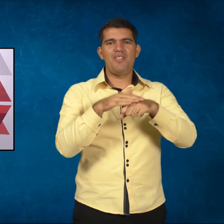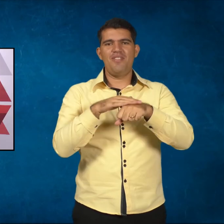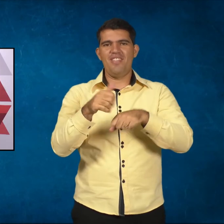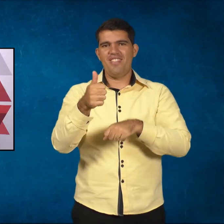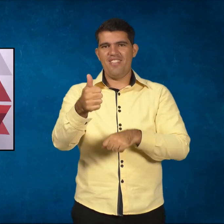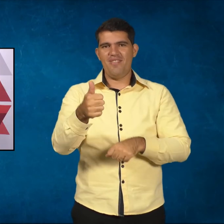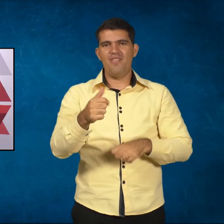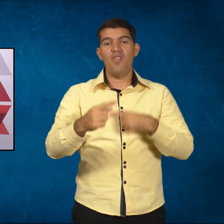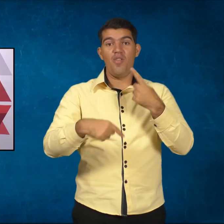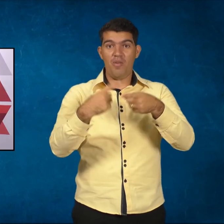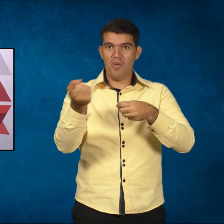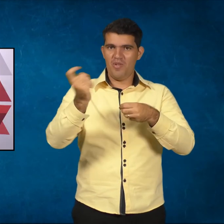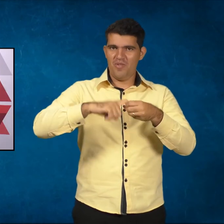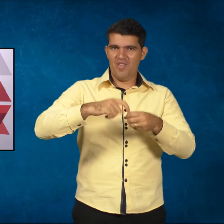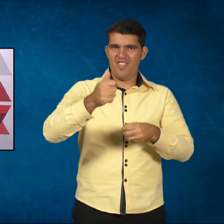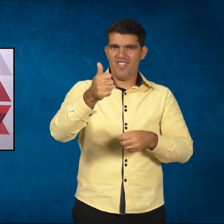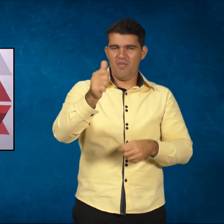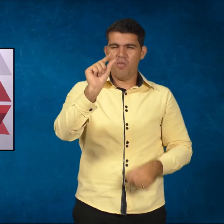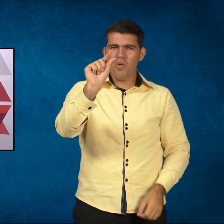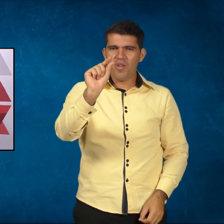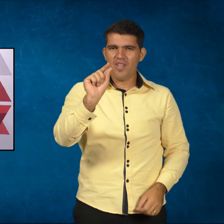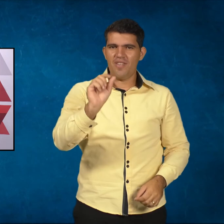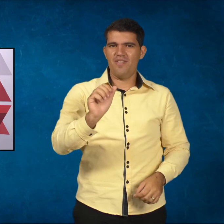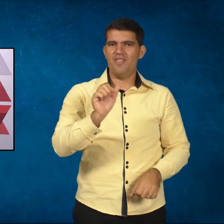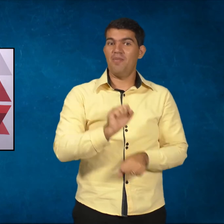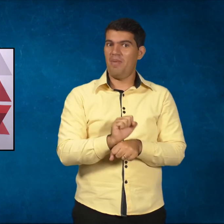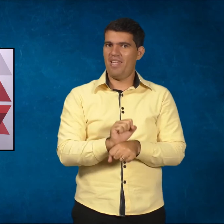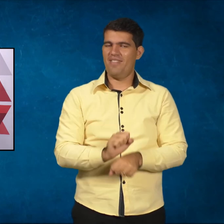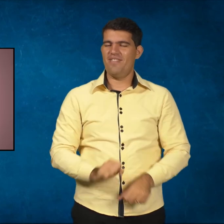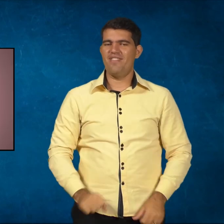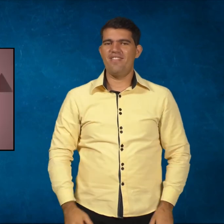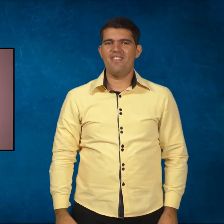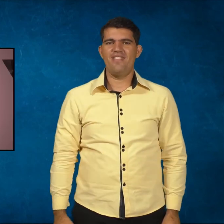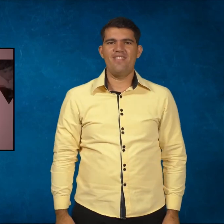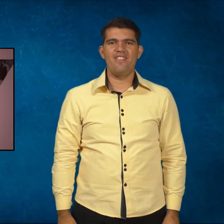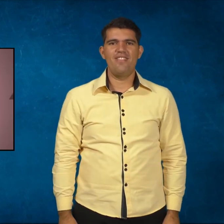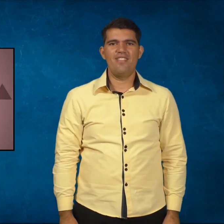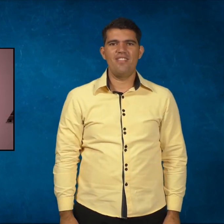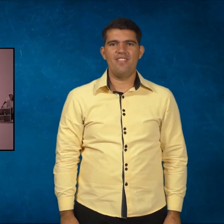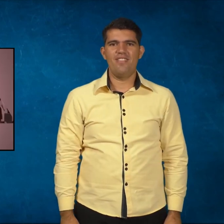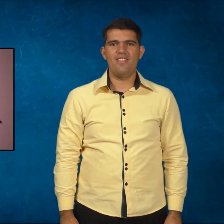outras aqui também volta daqui a pouquinho não sai daí